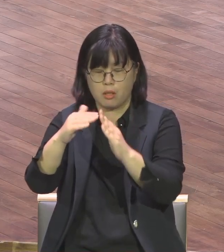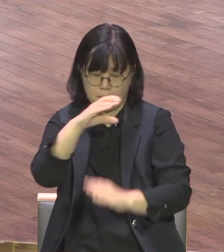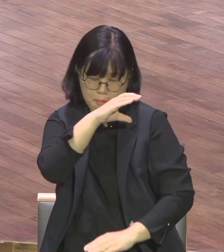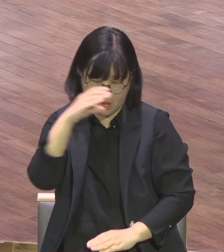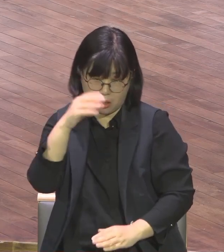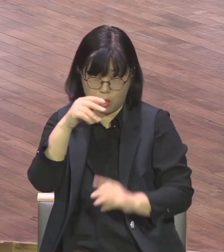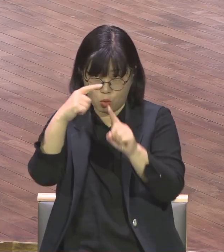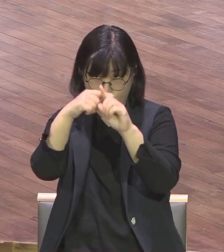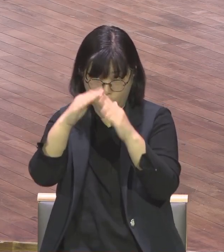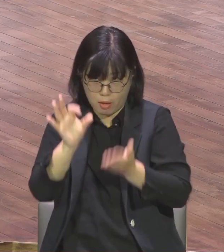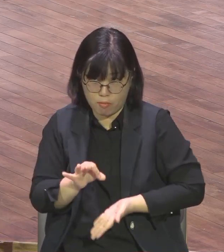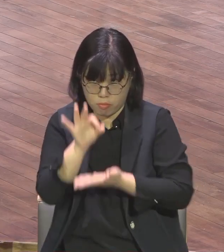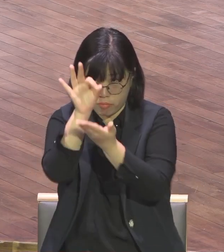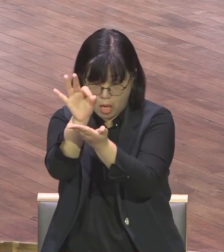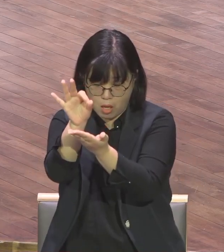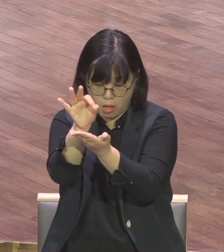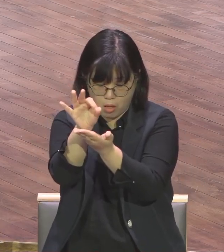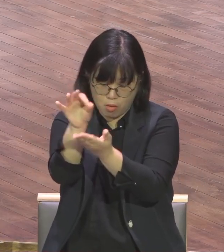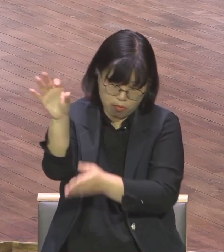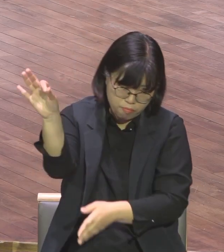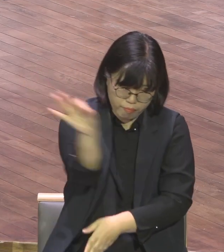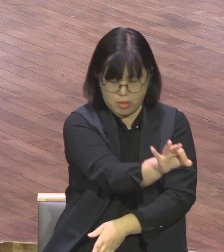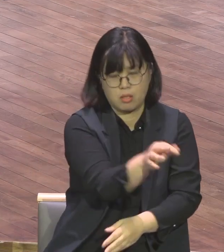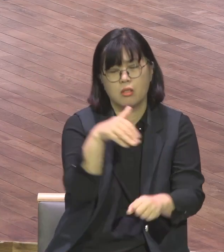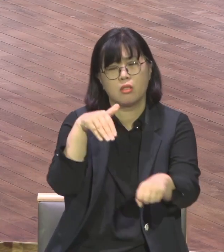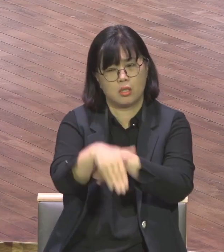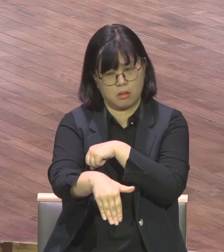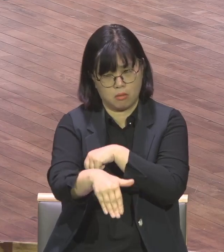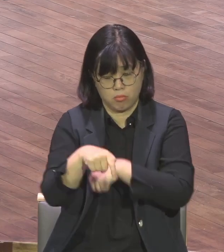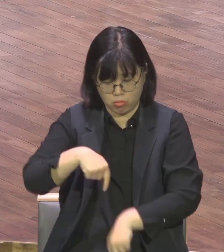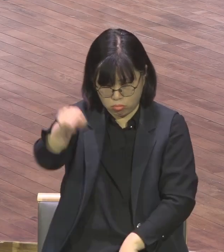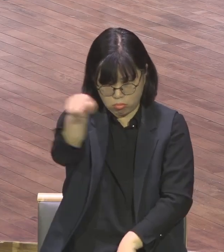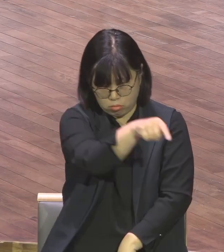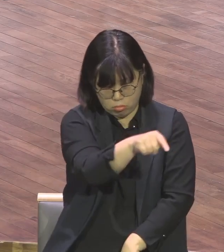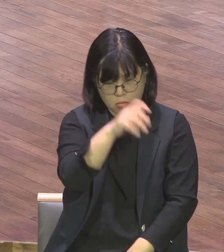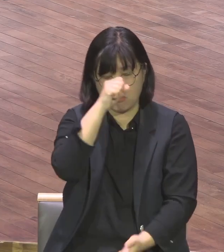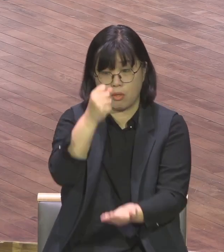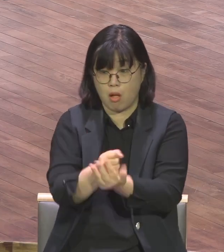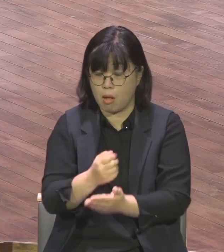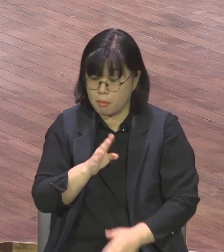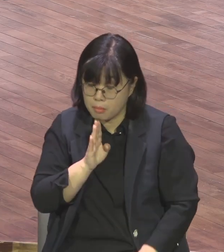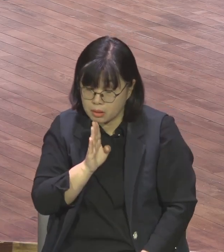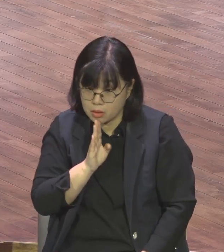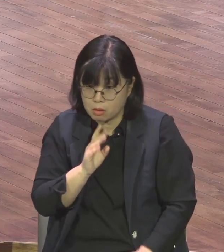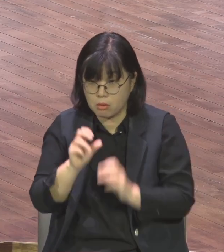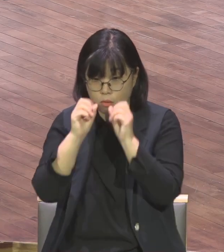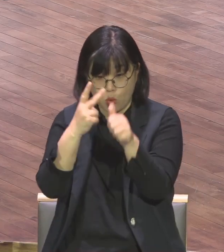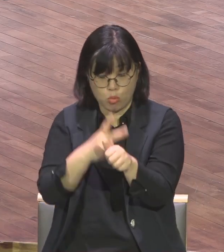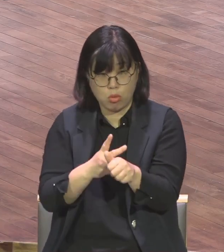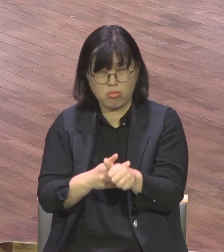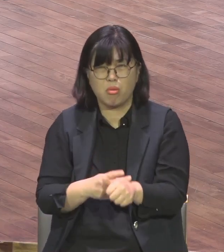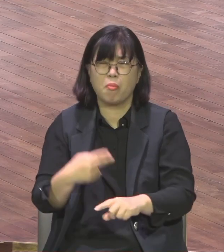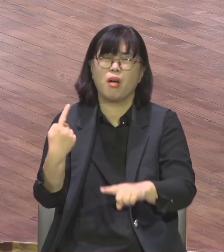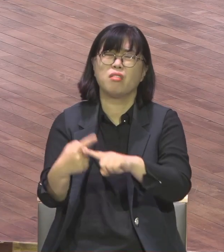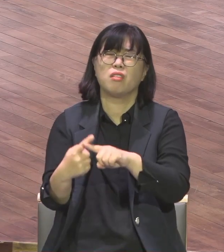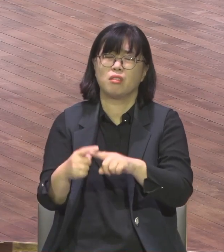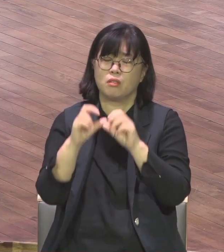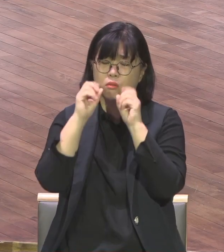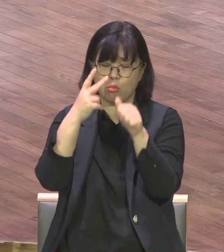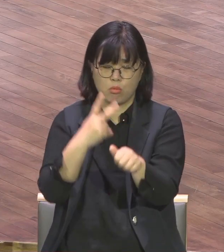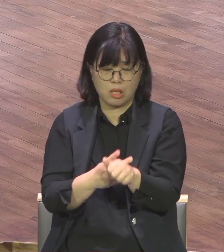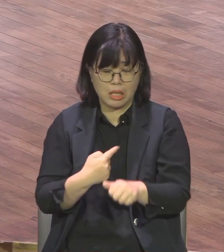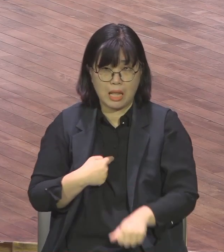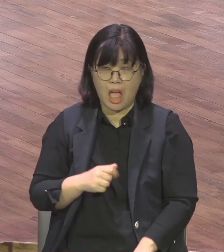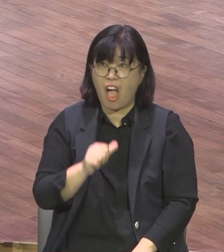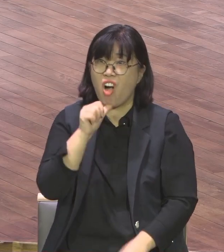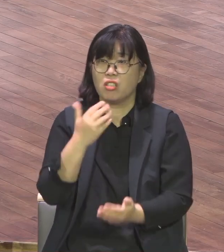그런 것들 절대 그렇게 하면 안 돼요. 거지 구울하듯이 왜 선교합니까? 하나 안 해 말지 때려치아 뿌리지 뭘 그렇게 인본주의